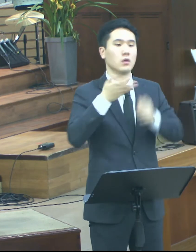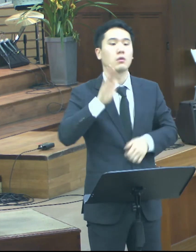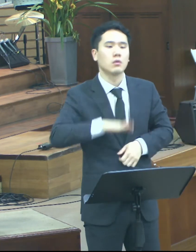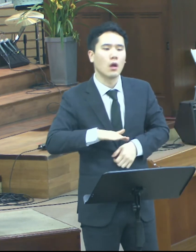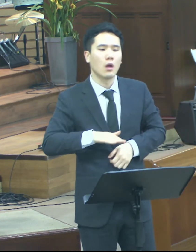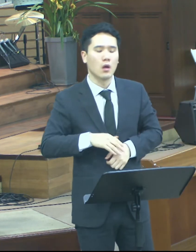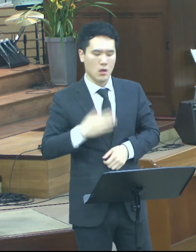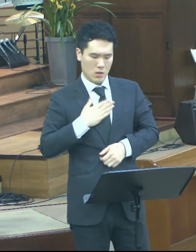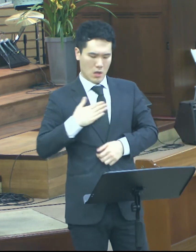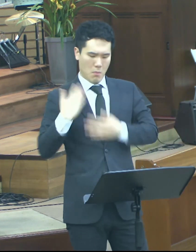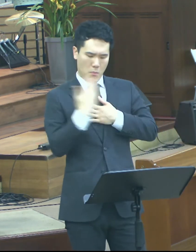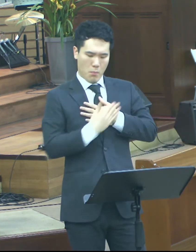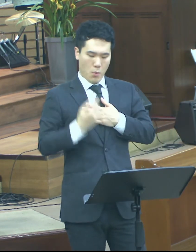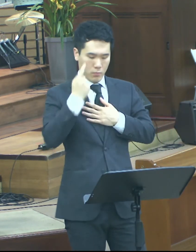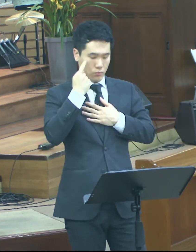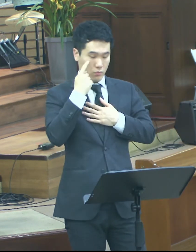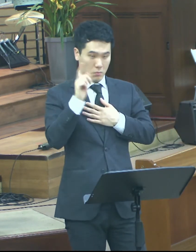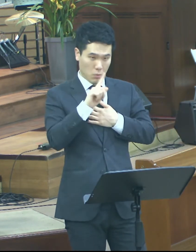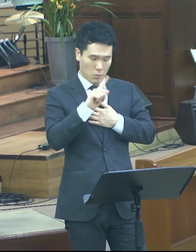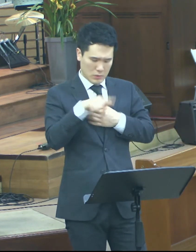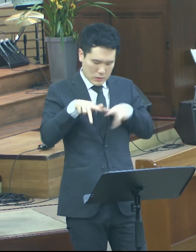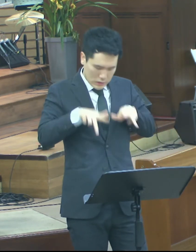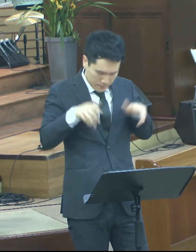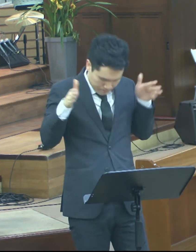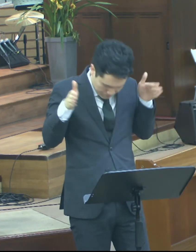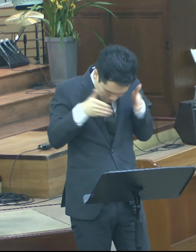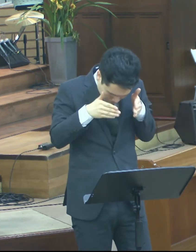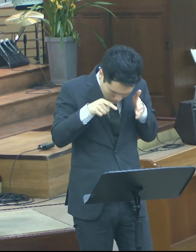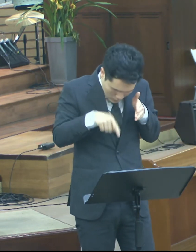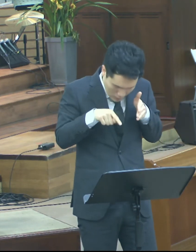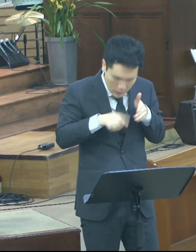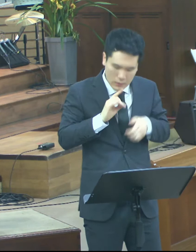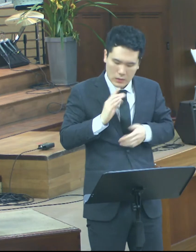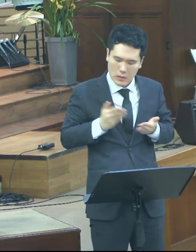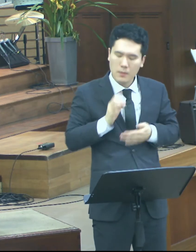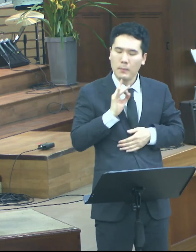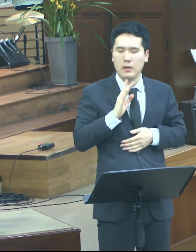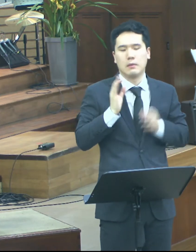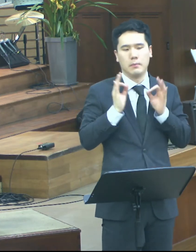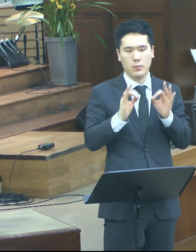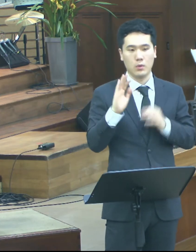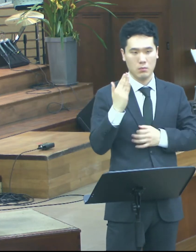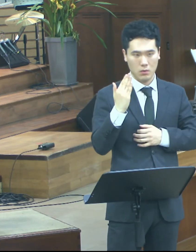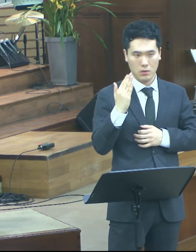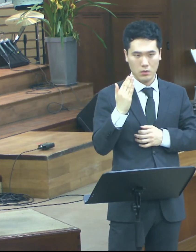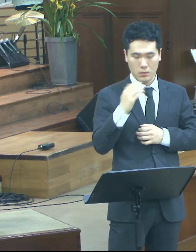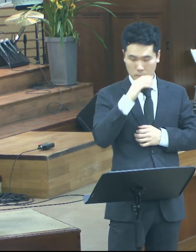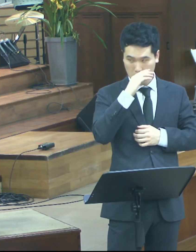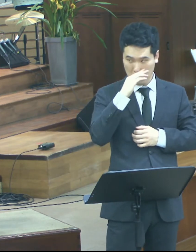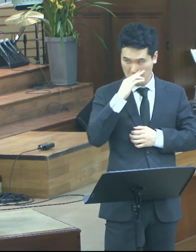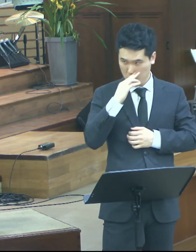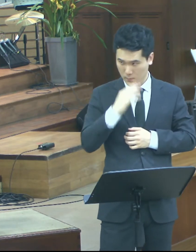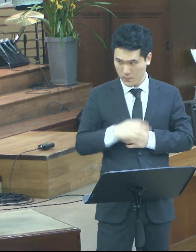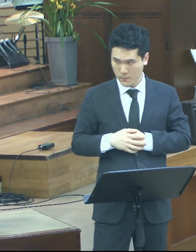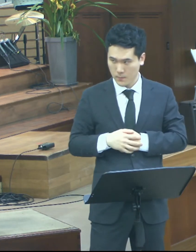눈을 돌리면 오병이어 칠병이어 있고 미래로 돌리면 하나님께서 마련하신 놀라운 미래가